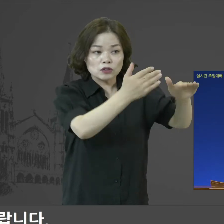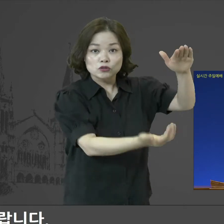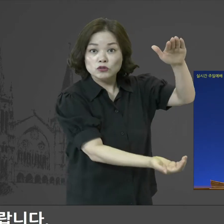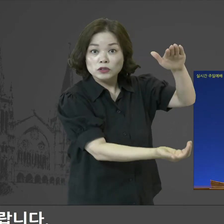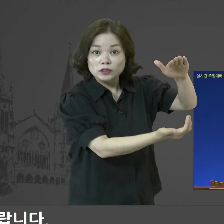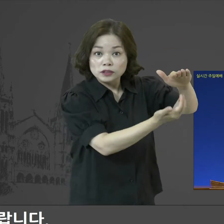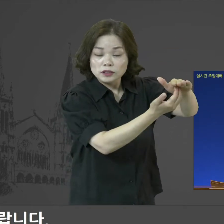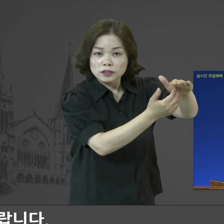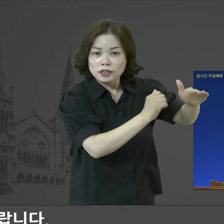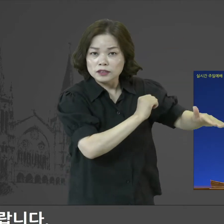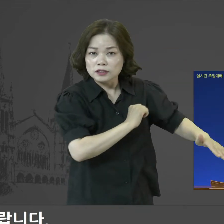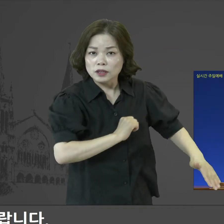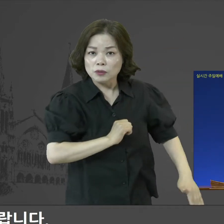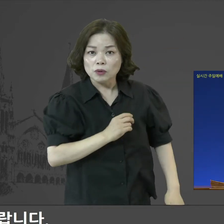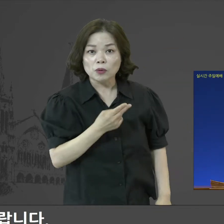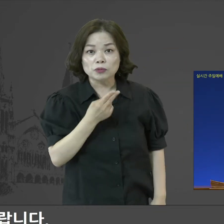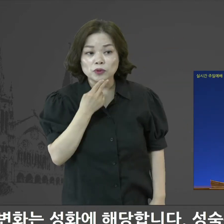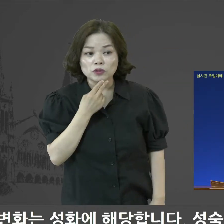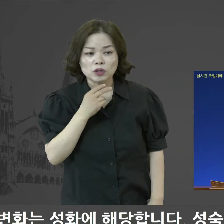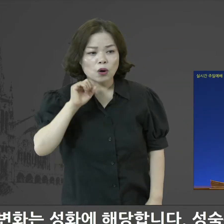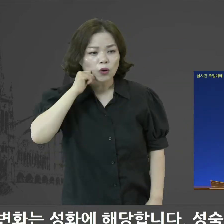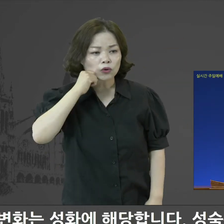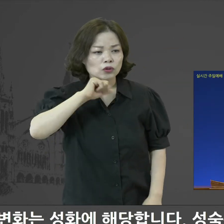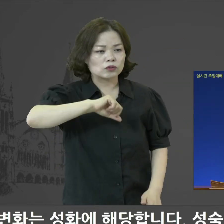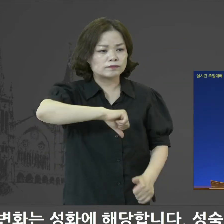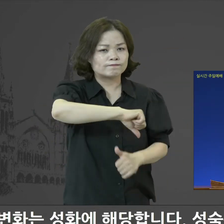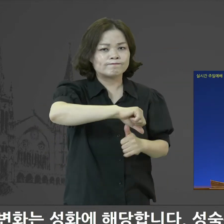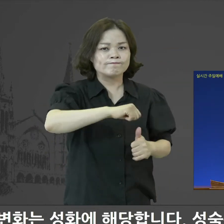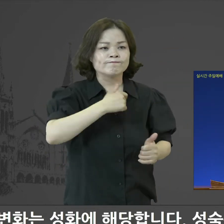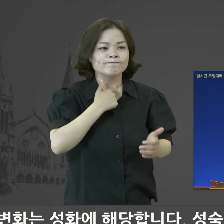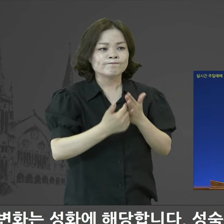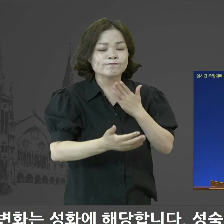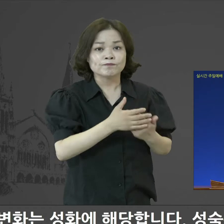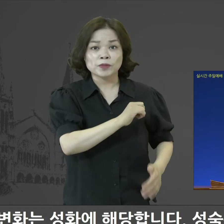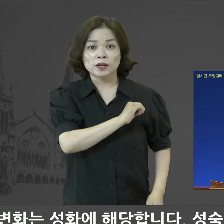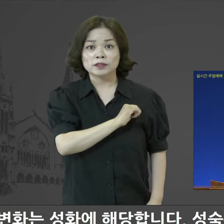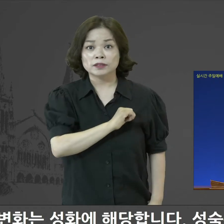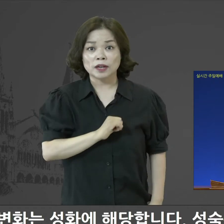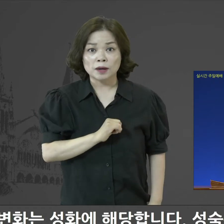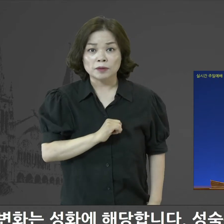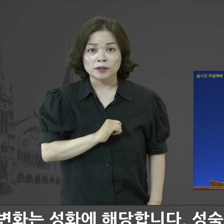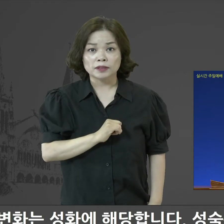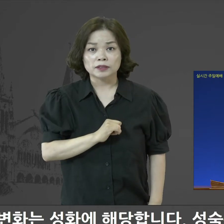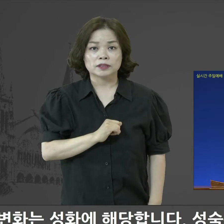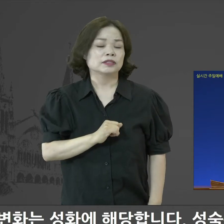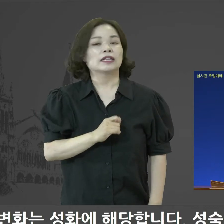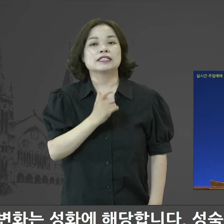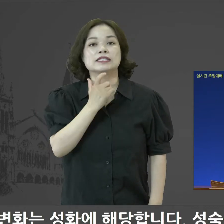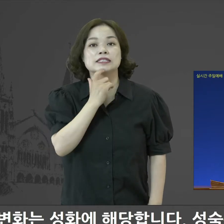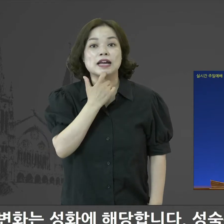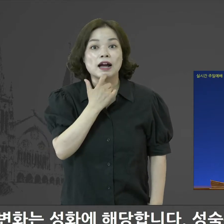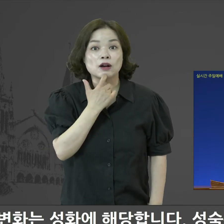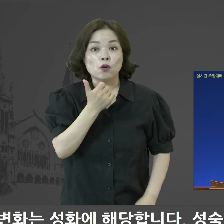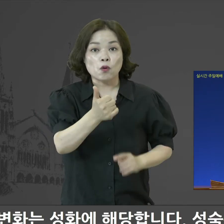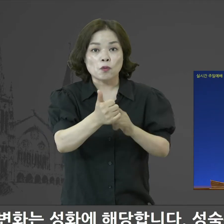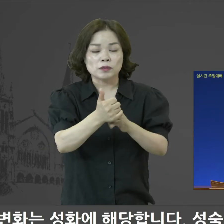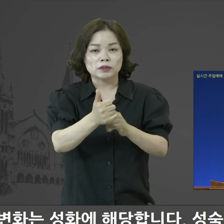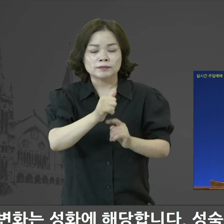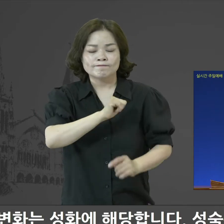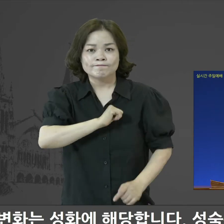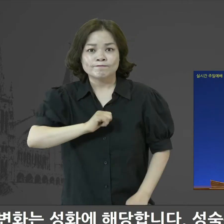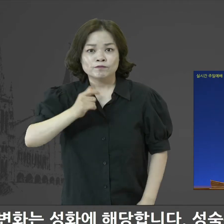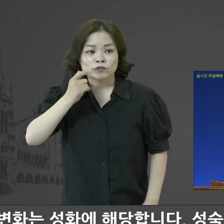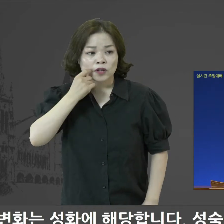있습니다. 참을 수 없던 사람이 어려운 환경을 겪으면서 참게 되는 거죠. 성경의 야곱을 보게 되면 잘 참지